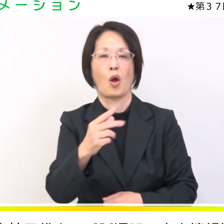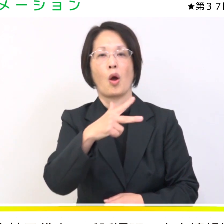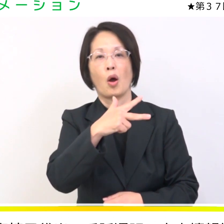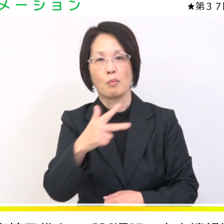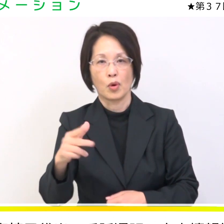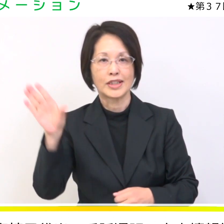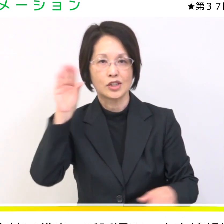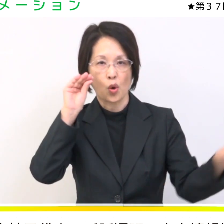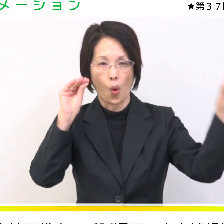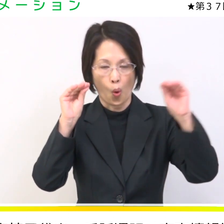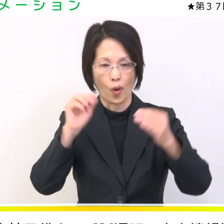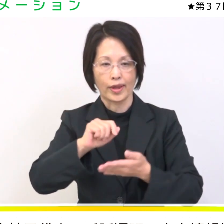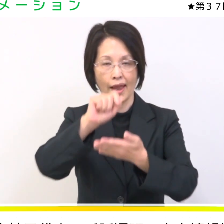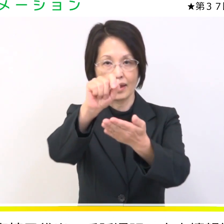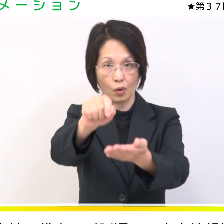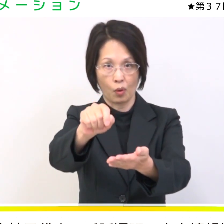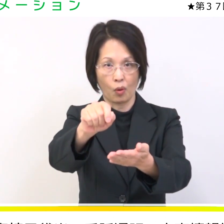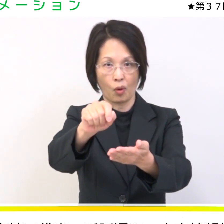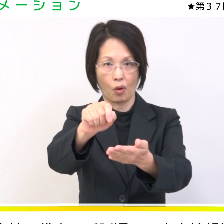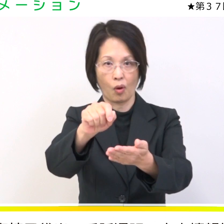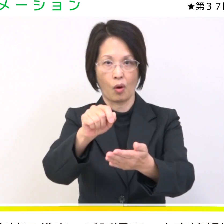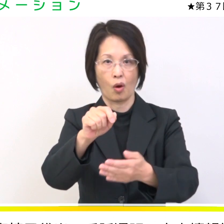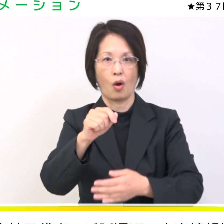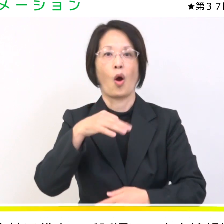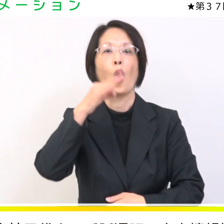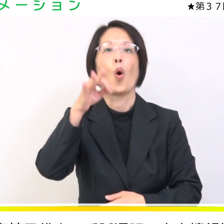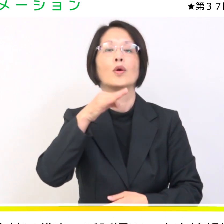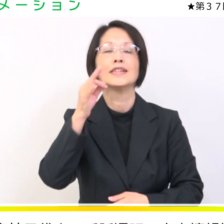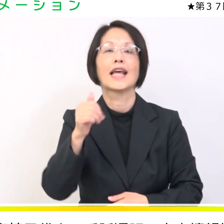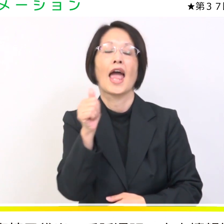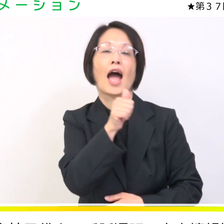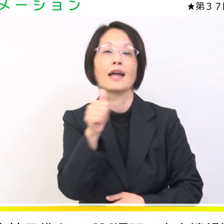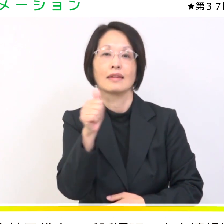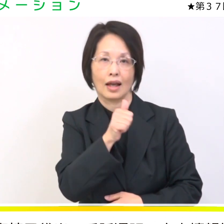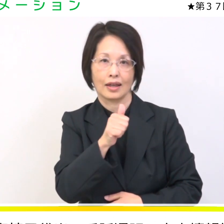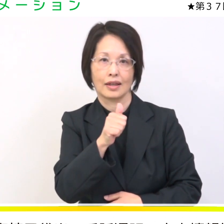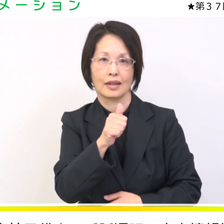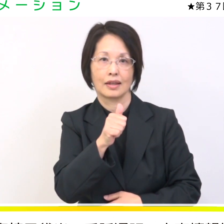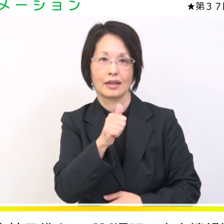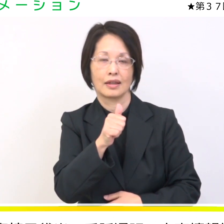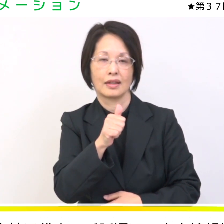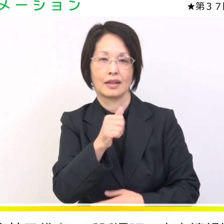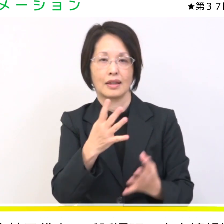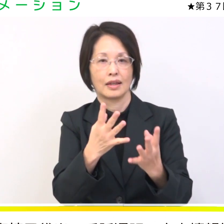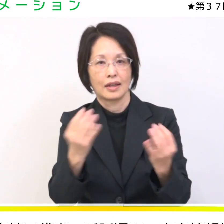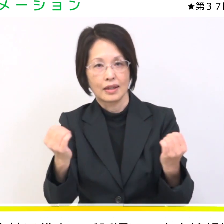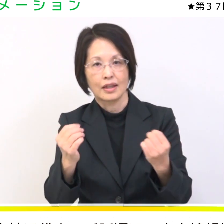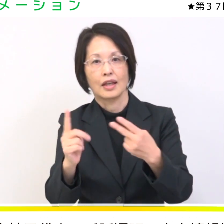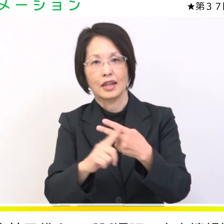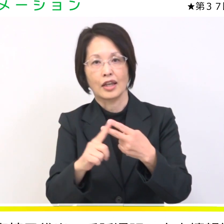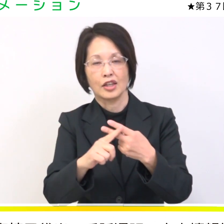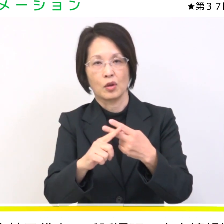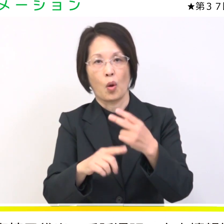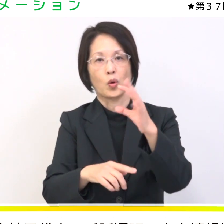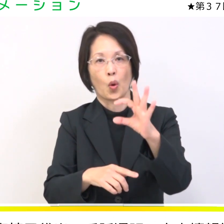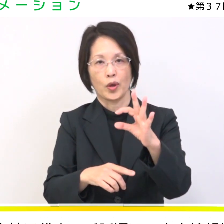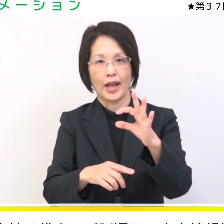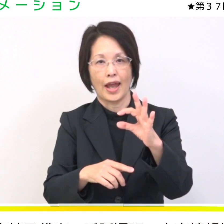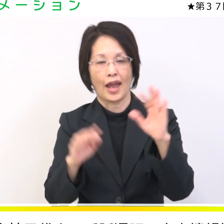提供音声案内滝のおトイレ授乳